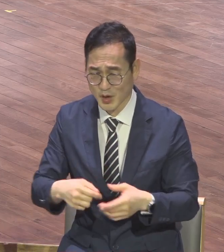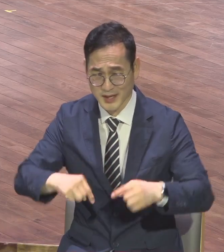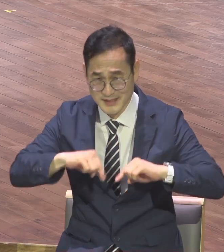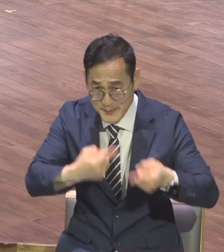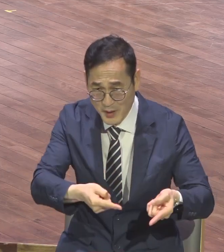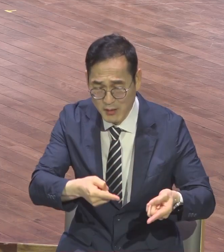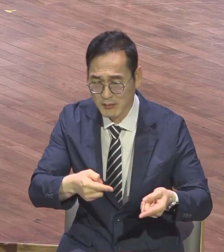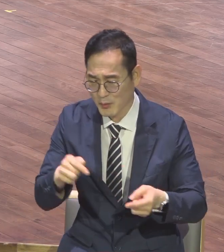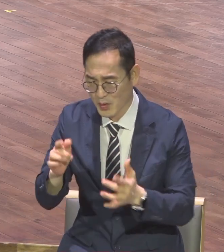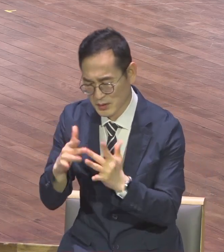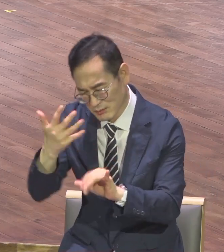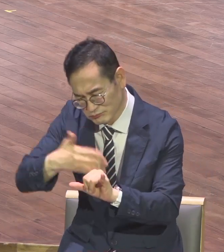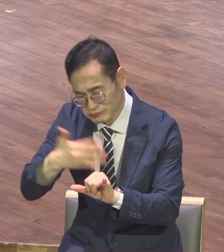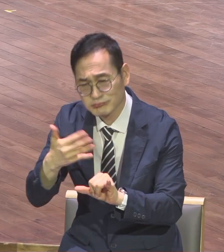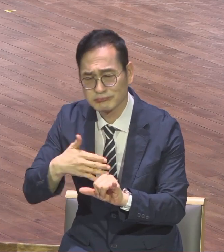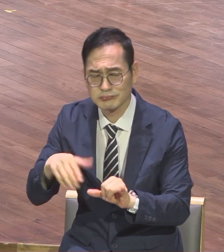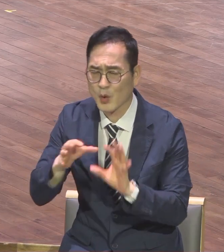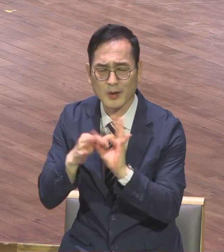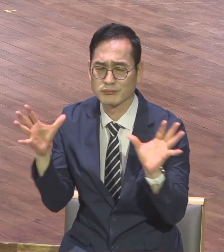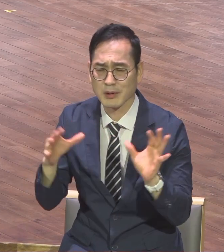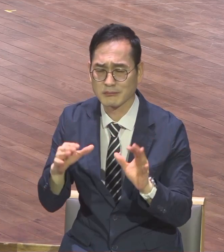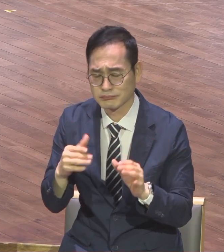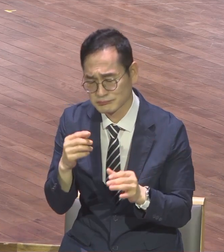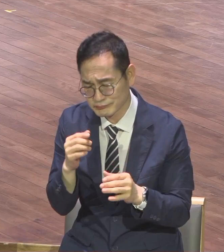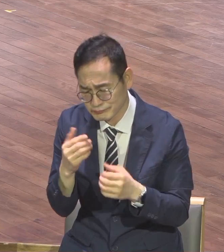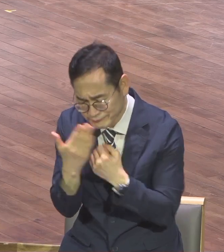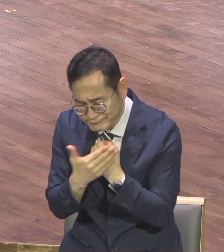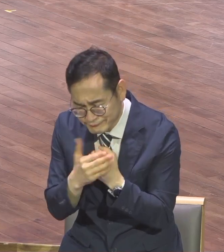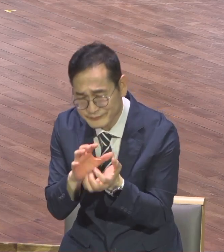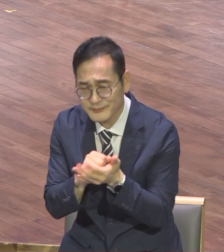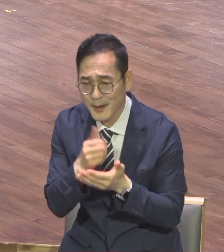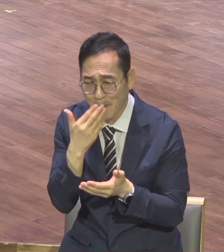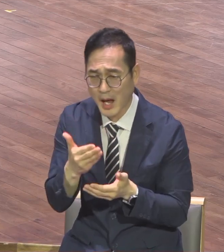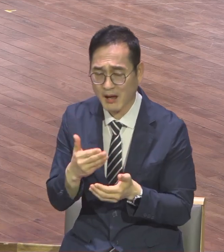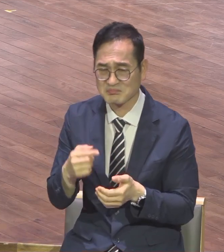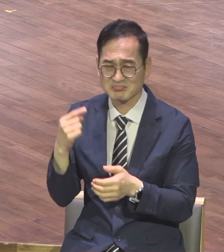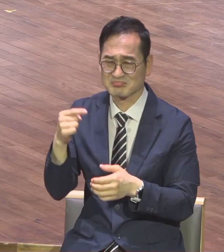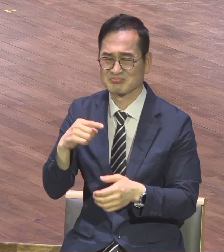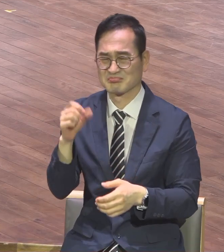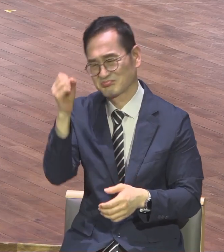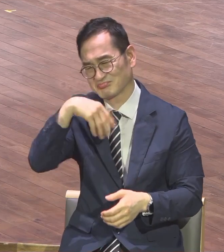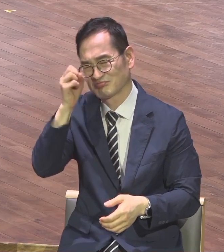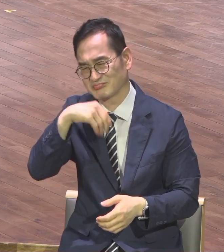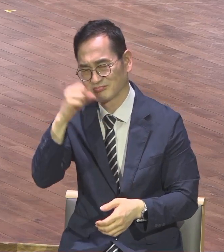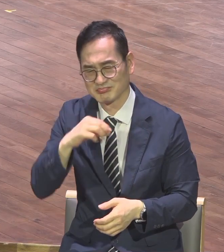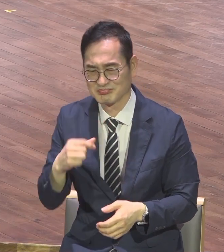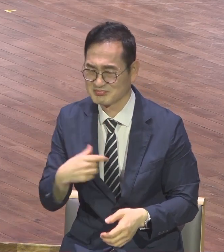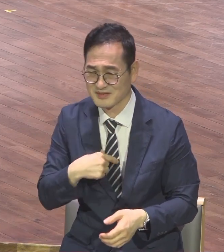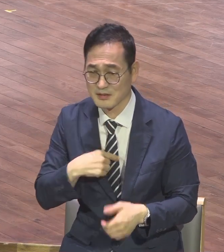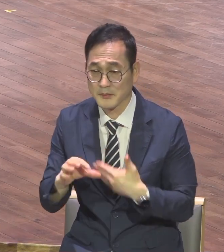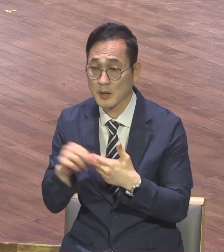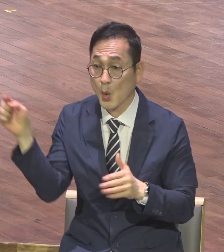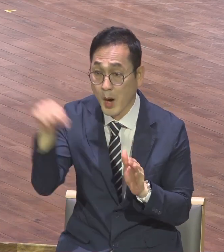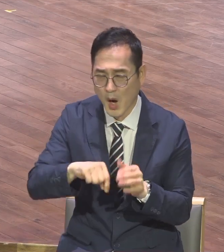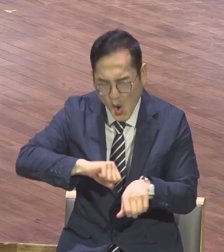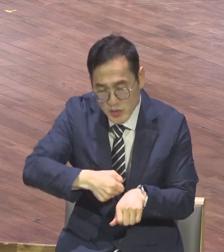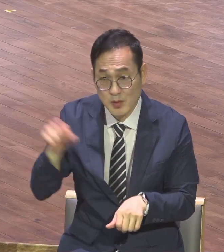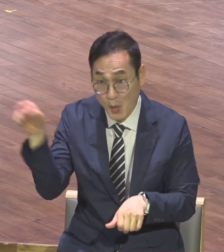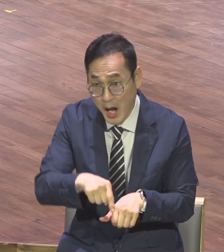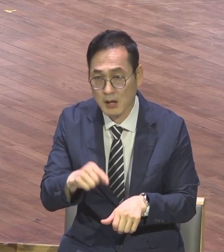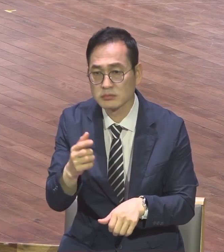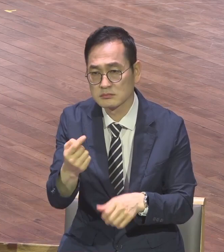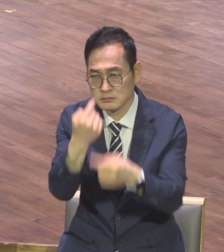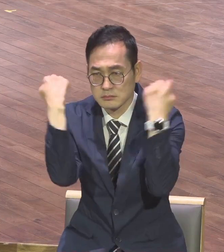참석해도 그냥 아무 의미 없지요. 저 우리 교단의 제일 큰 영적 축제장이 뭐냐, 세계 렘드 대회.